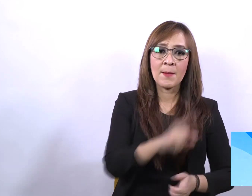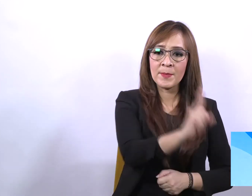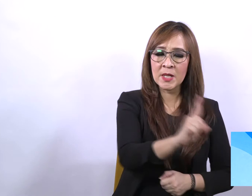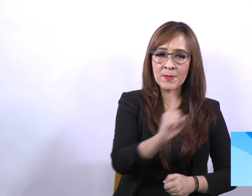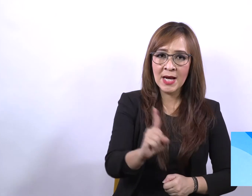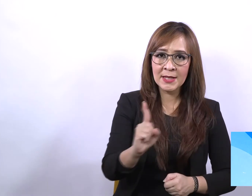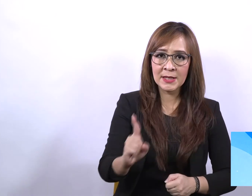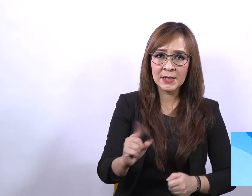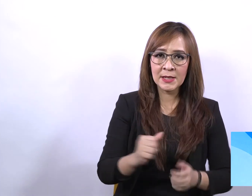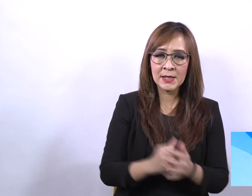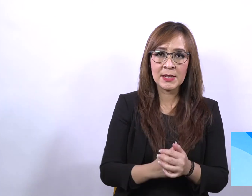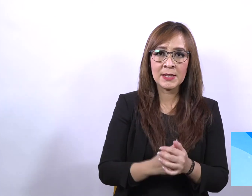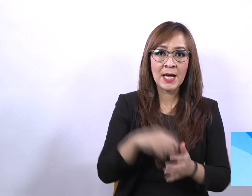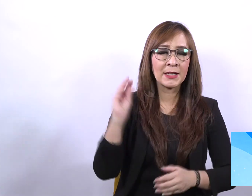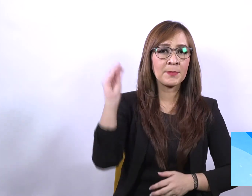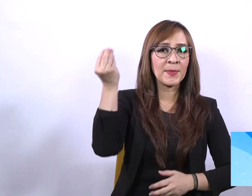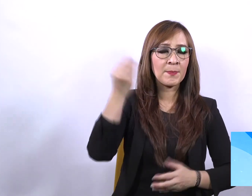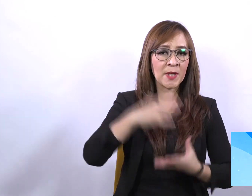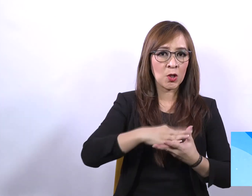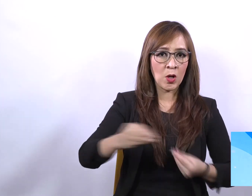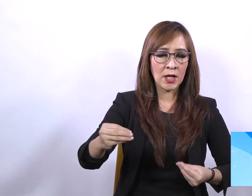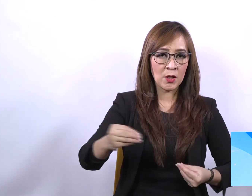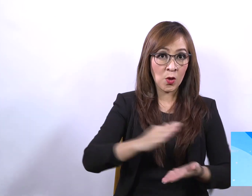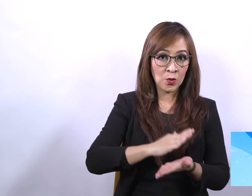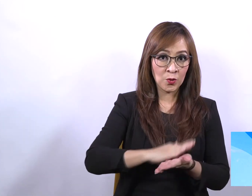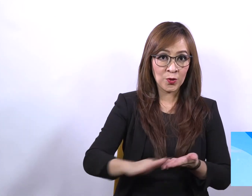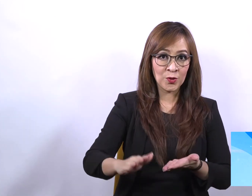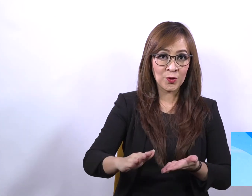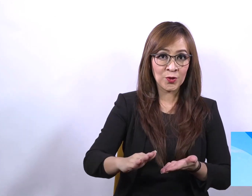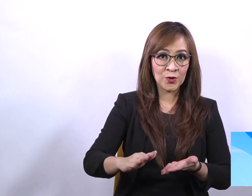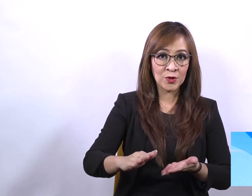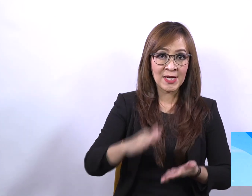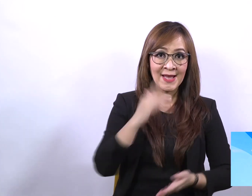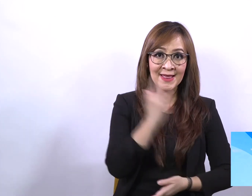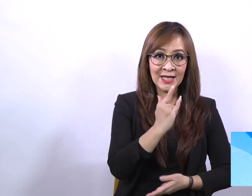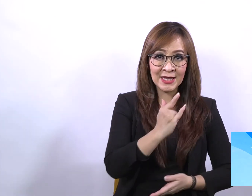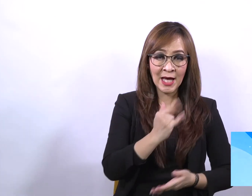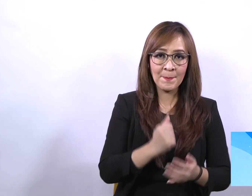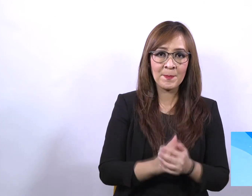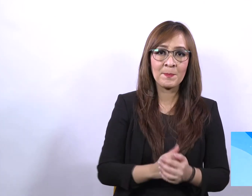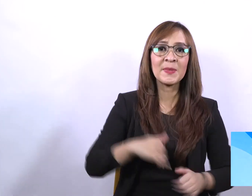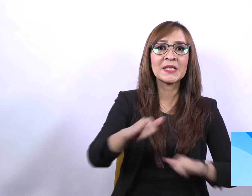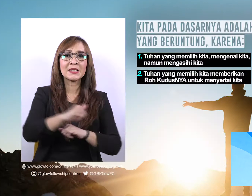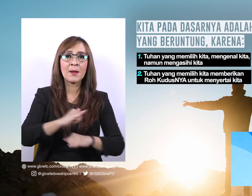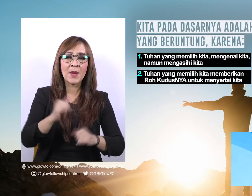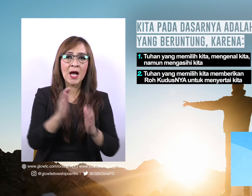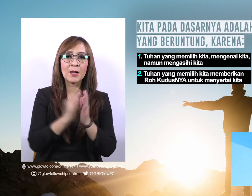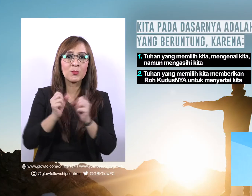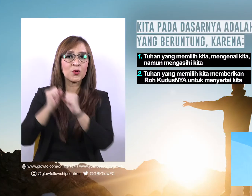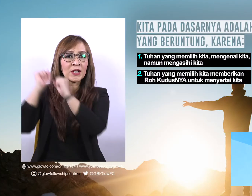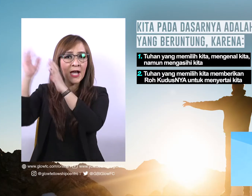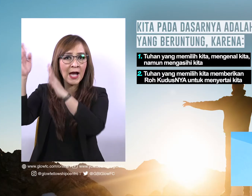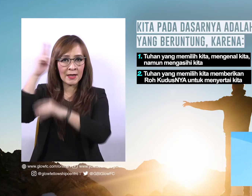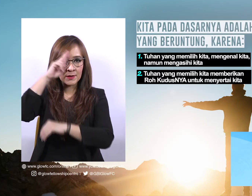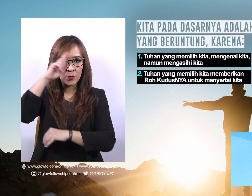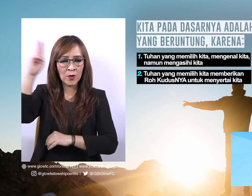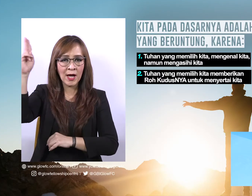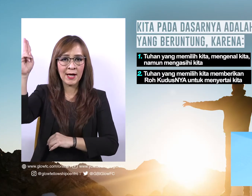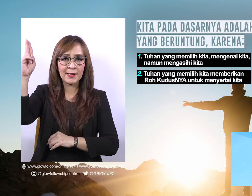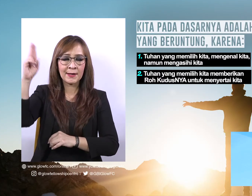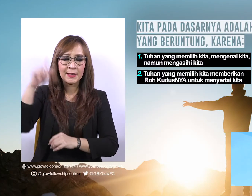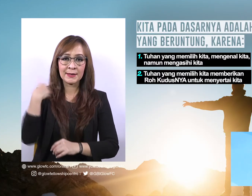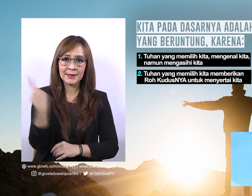masuk dalam kemuliaan-nya dengan kemenangan yang gilang-gemilang Yogyakarta kelamin yang ketika kita